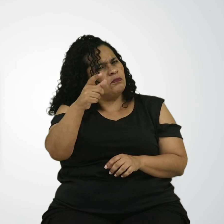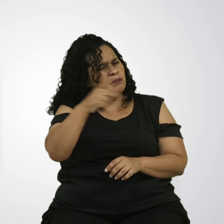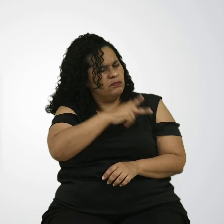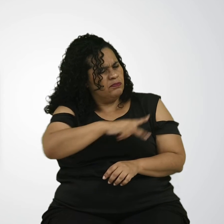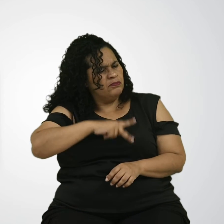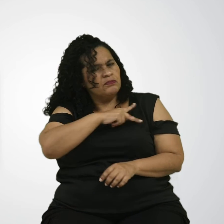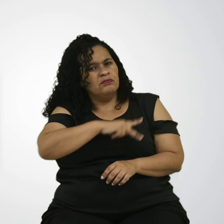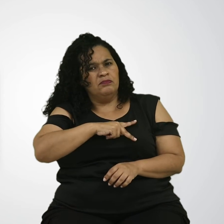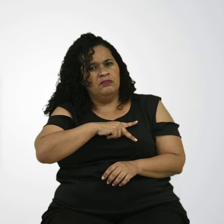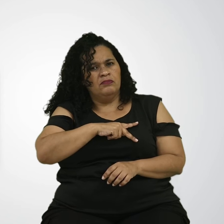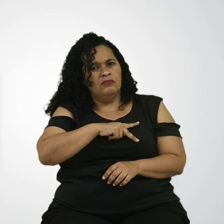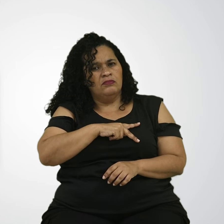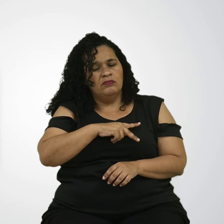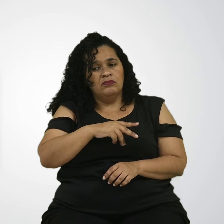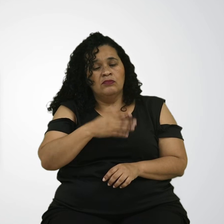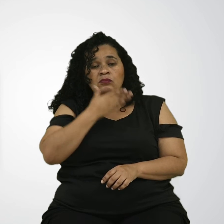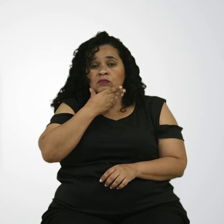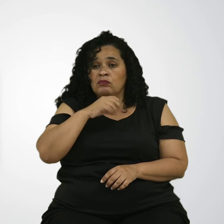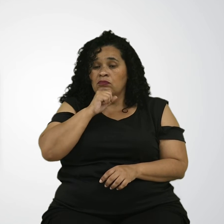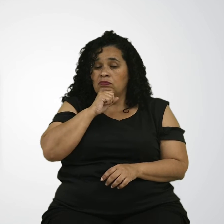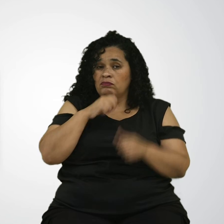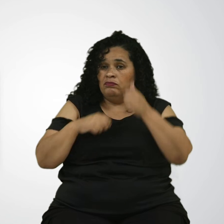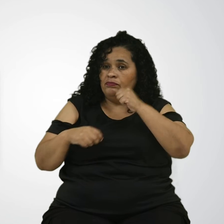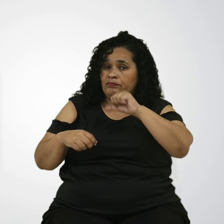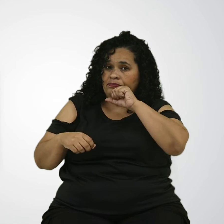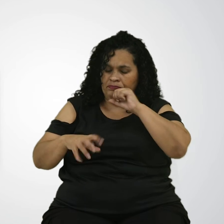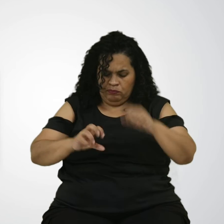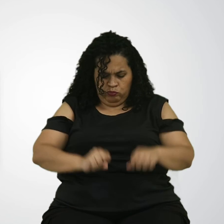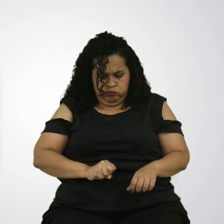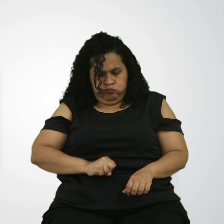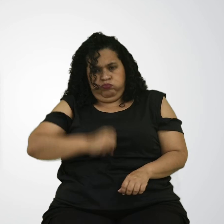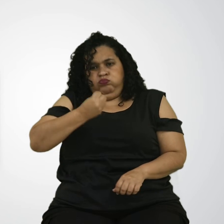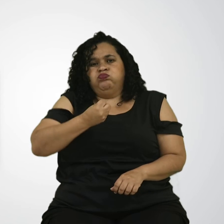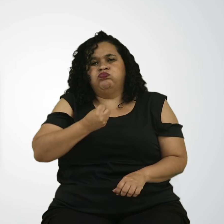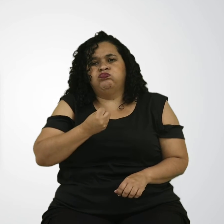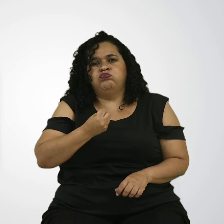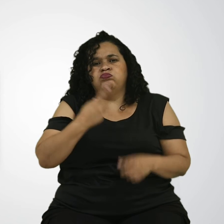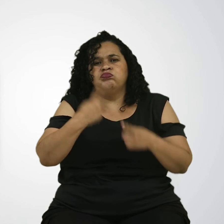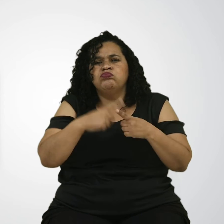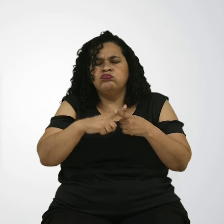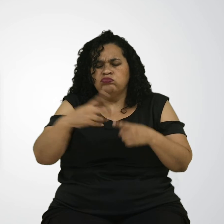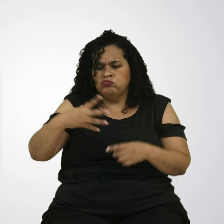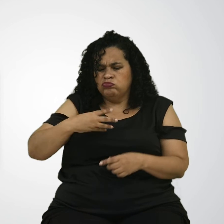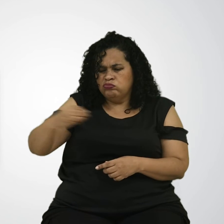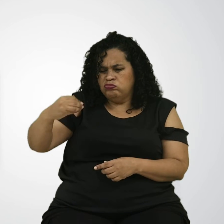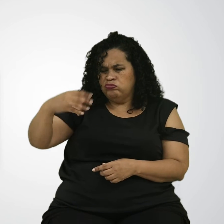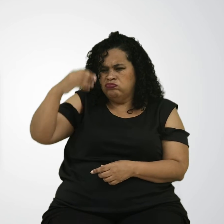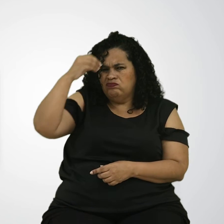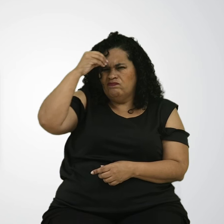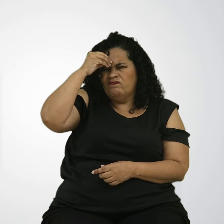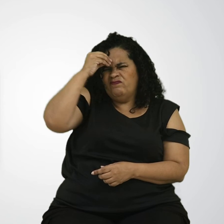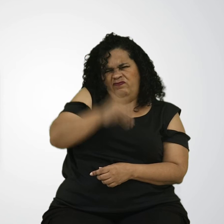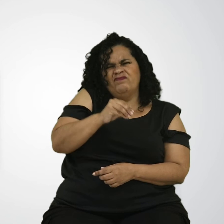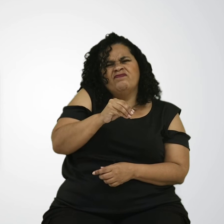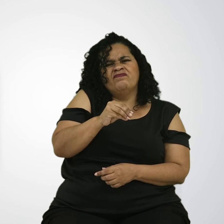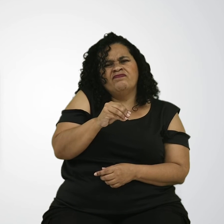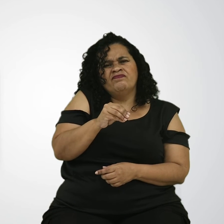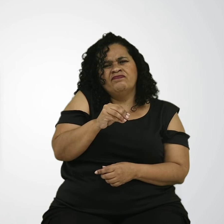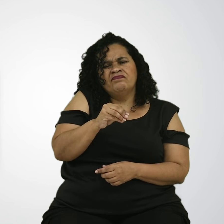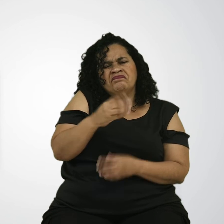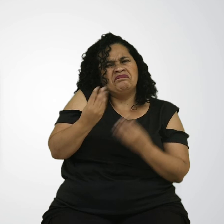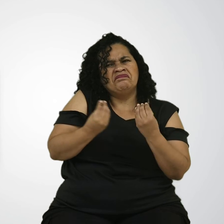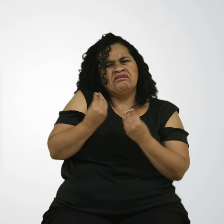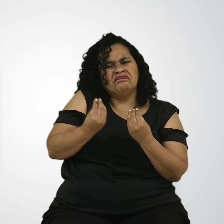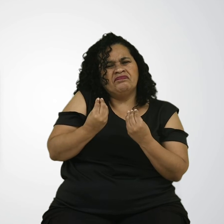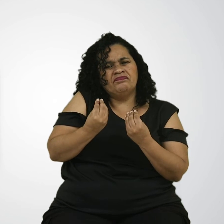pais não irritem seus filhos para que eles não se desanimem. A gente precisa entender o que o apóstolo Paulo está dizendo aqui, para não